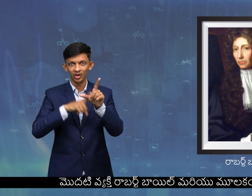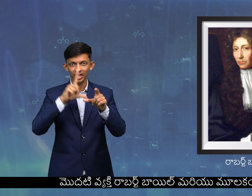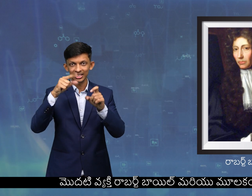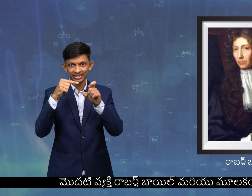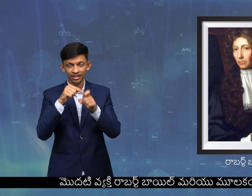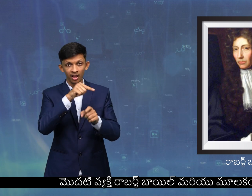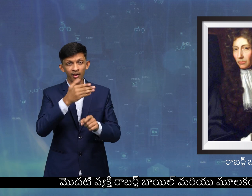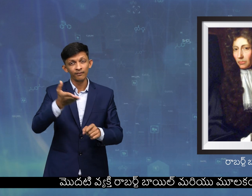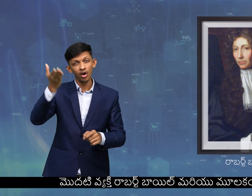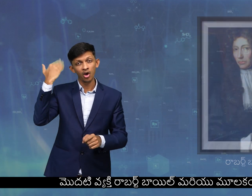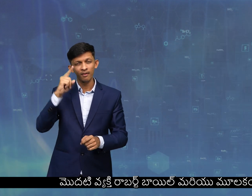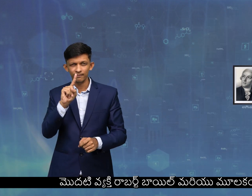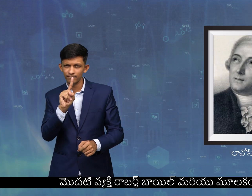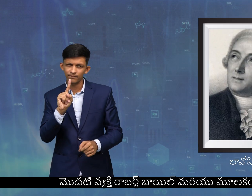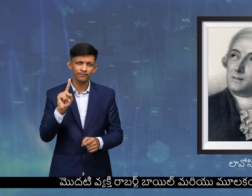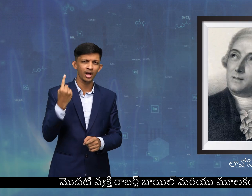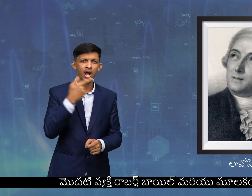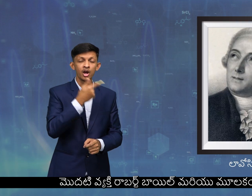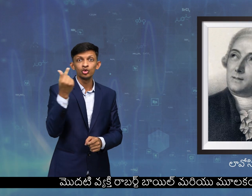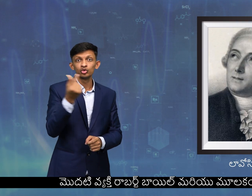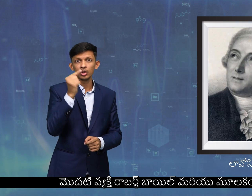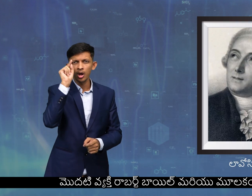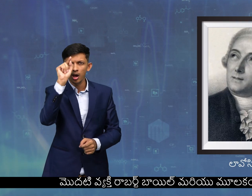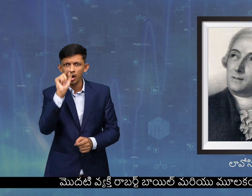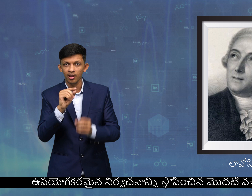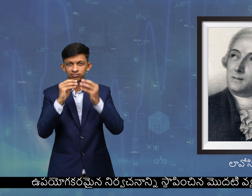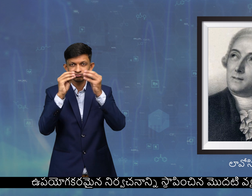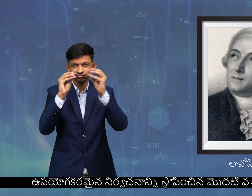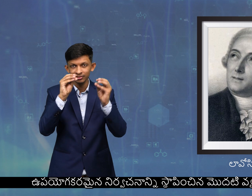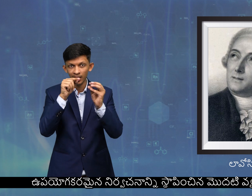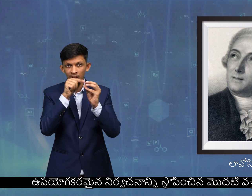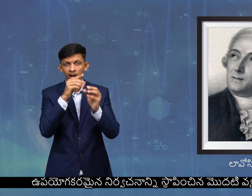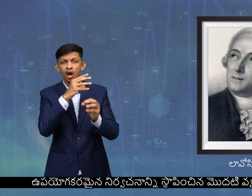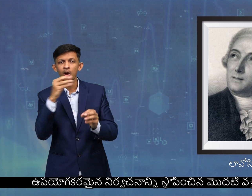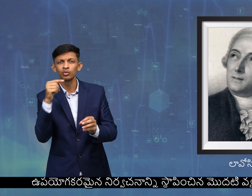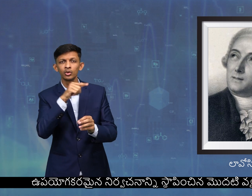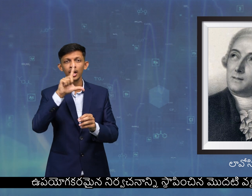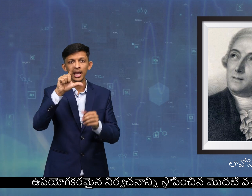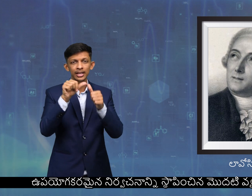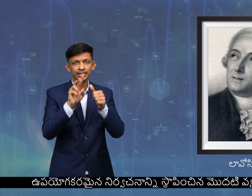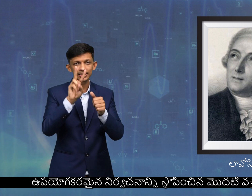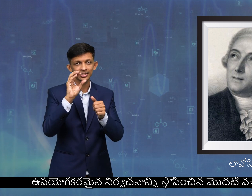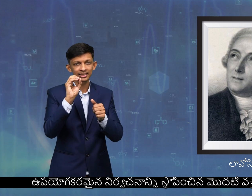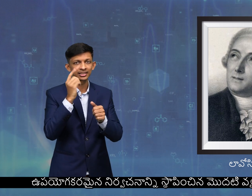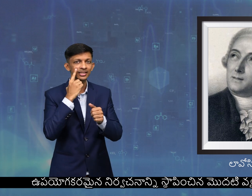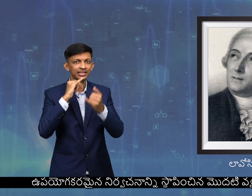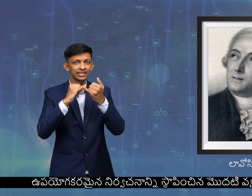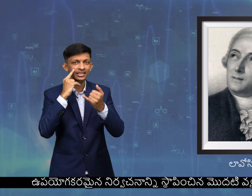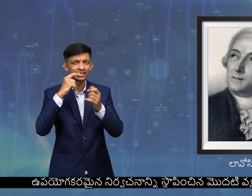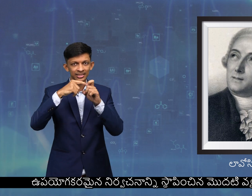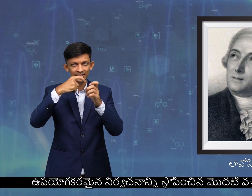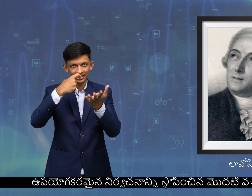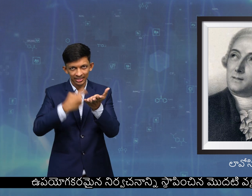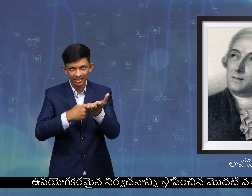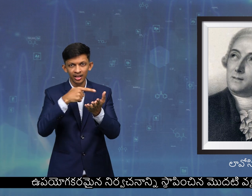బాయిల్ మరియు మూలకం యొక్క ఉపయోగకరమైన నిర్వచనాన్ని స్థాపించిన మొదటి